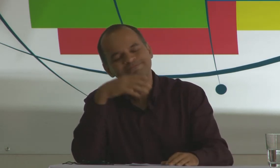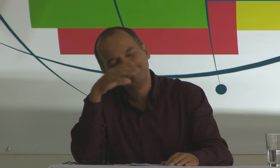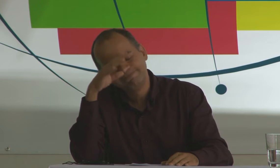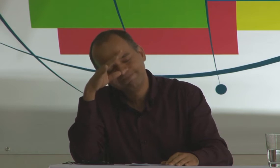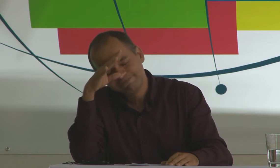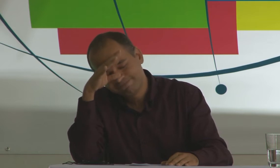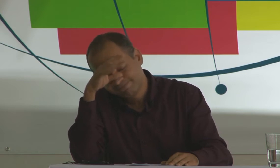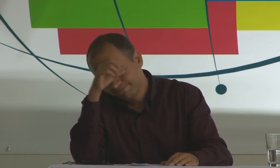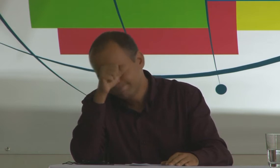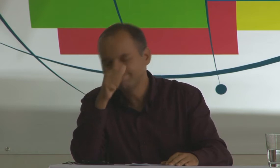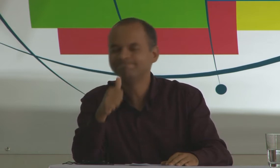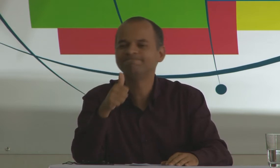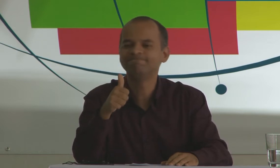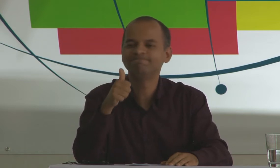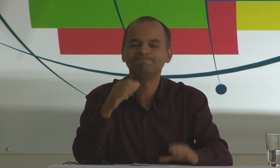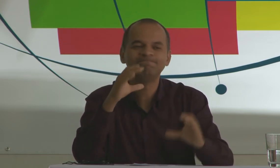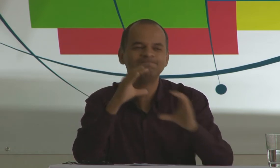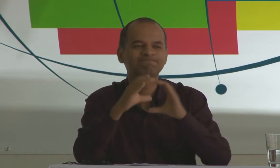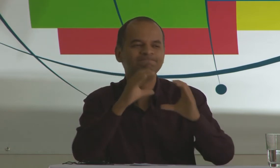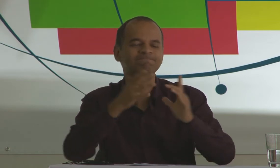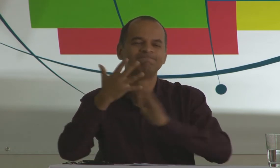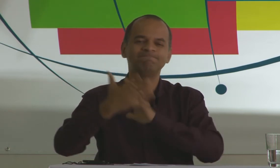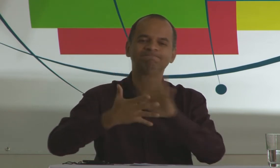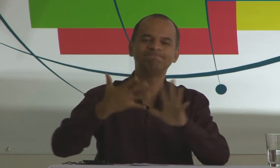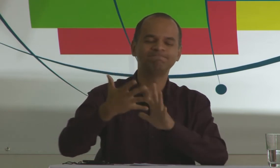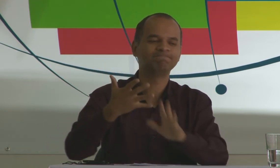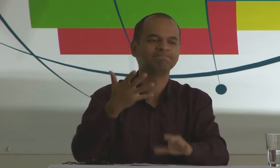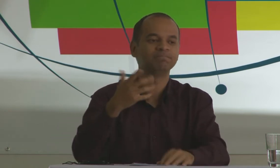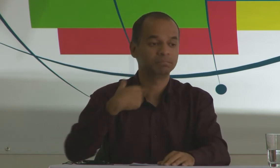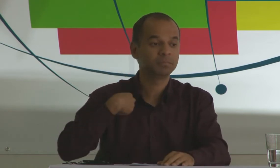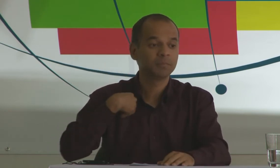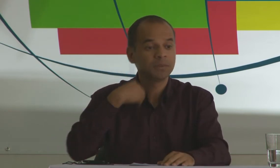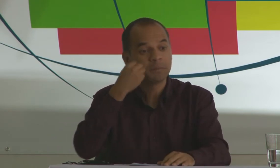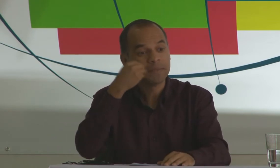ser surdo e comunicar em línguas de sinais. E